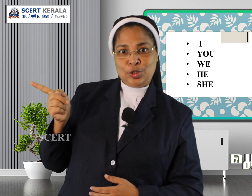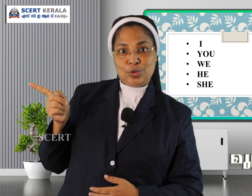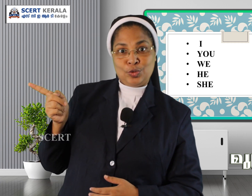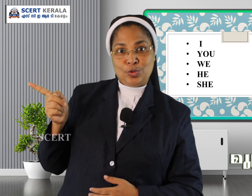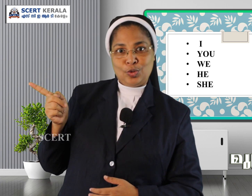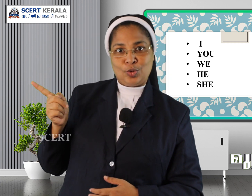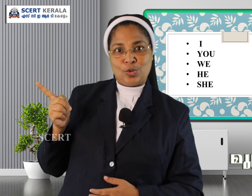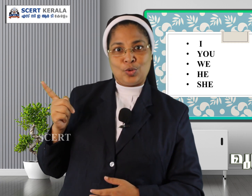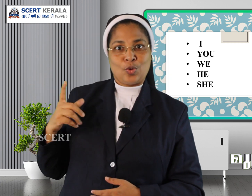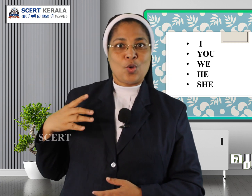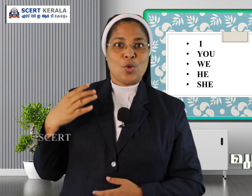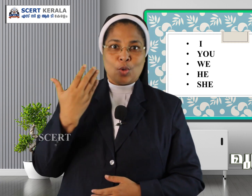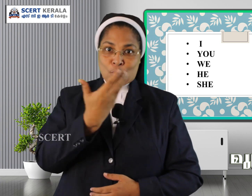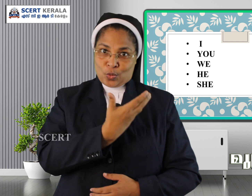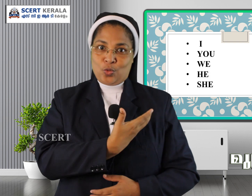യു, വി,